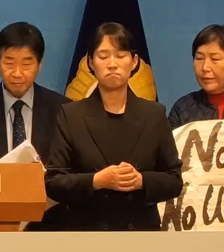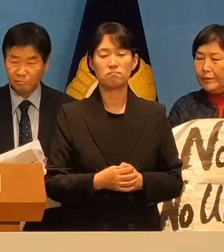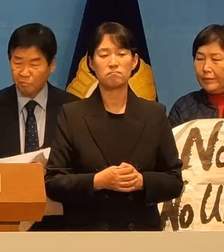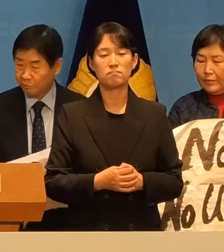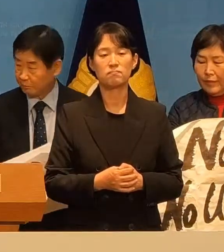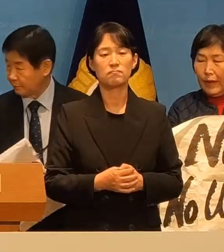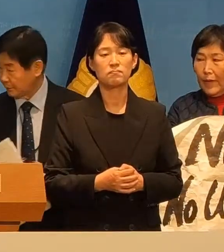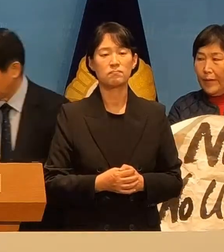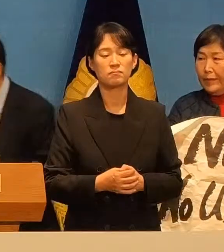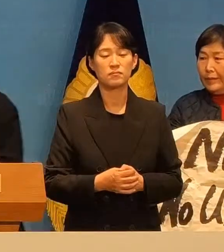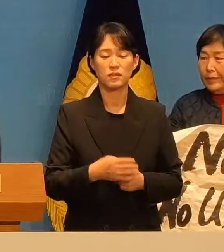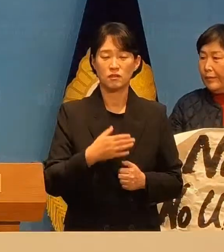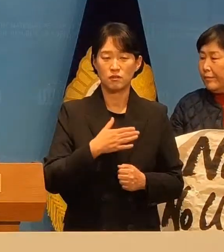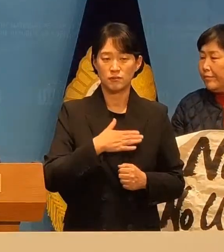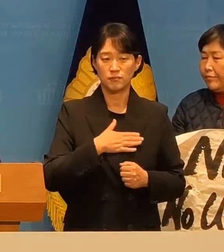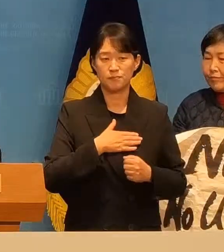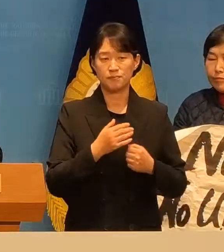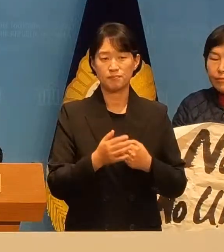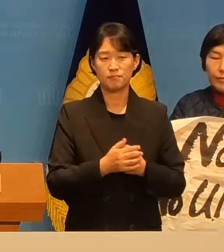저는